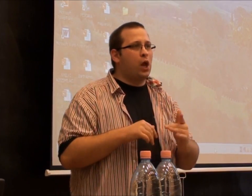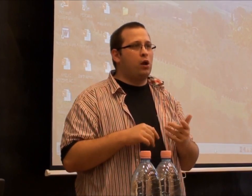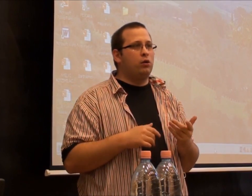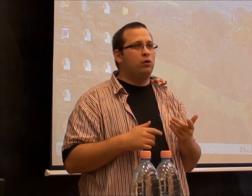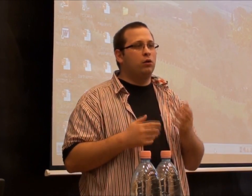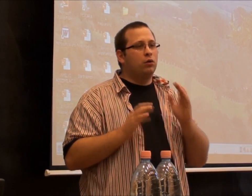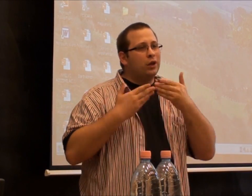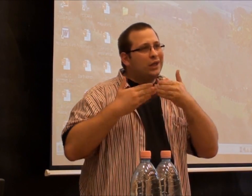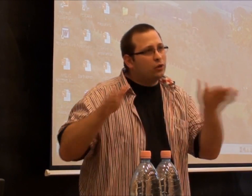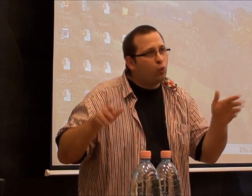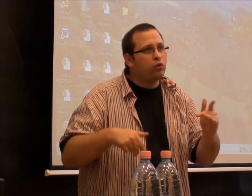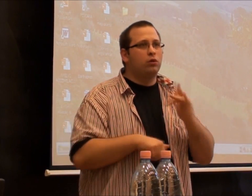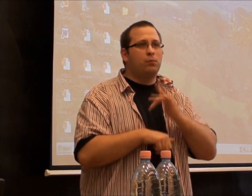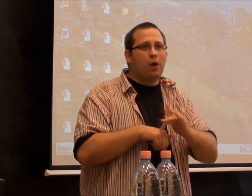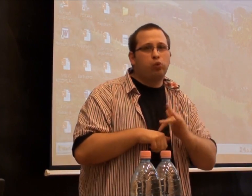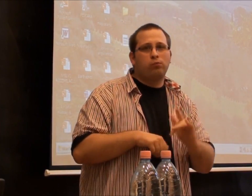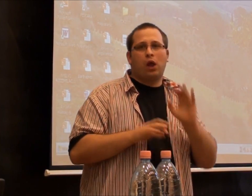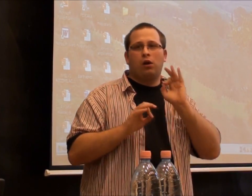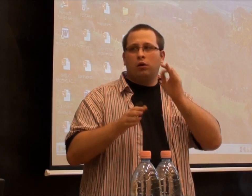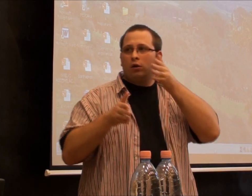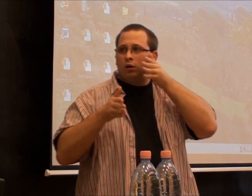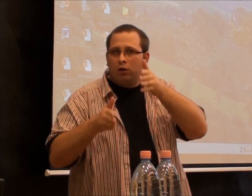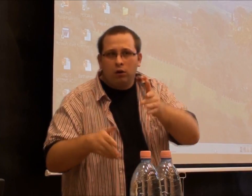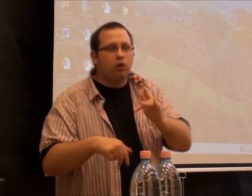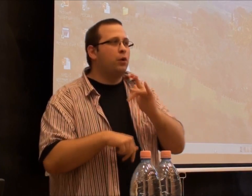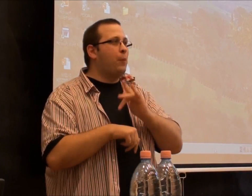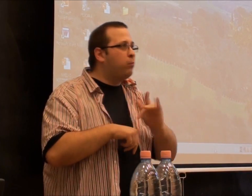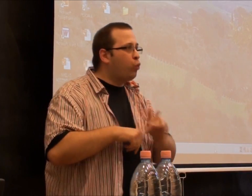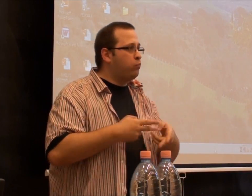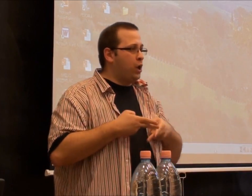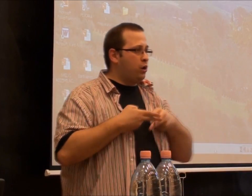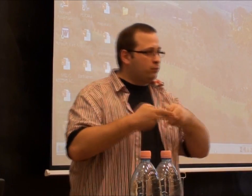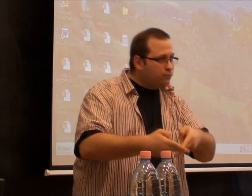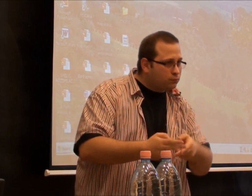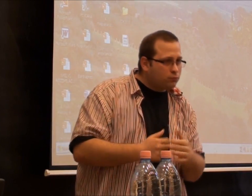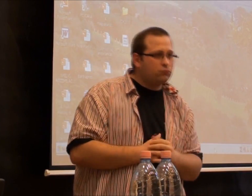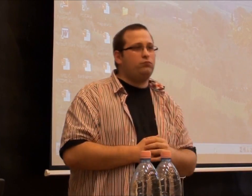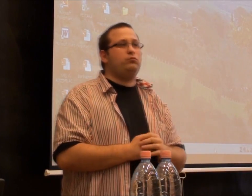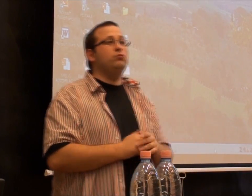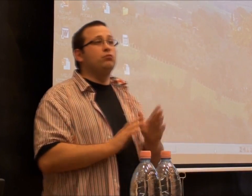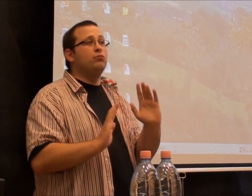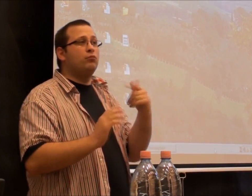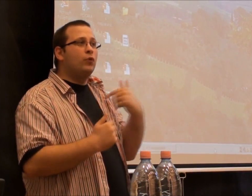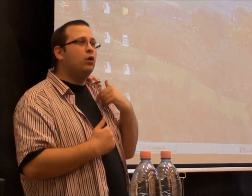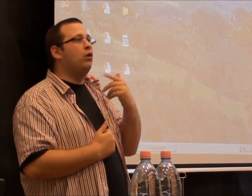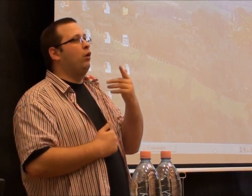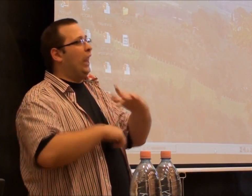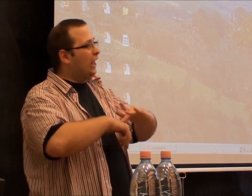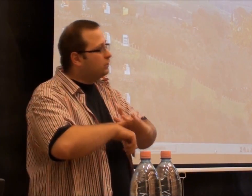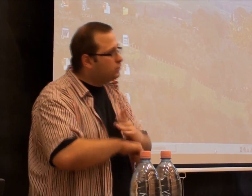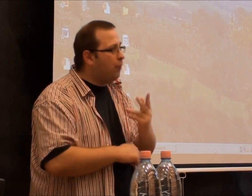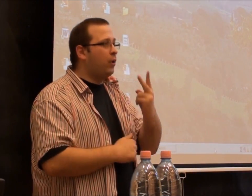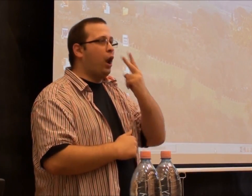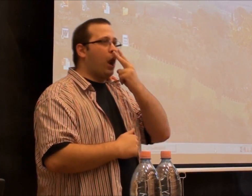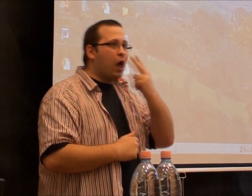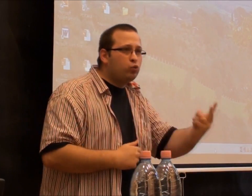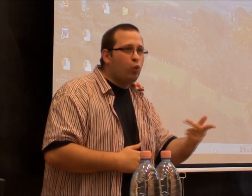tehát megpróbál nyitottan, megpróbál optimistán, tehát megpróbál segíteni nekünk. És én